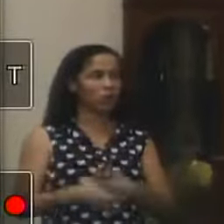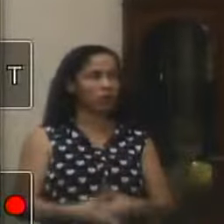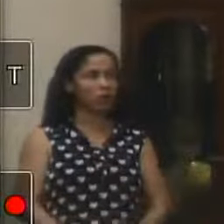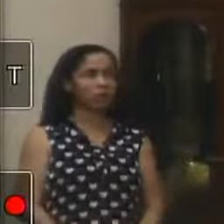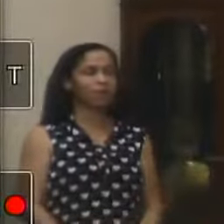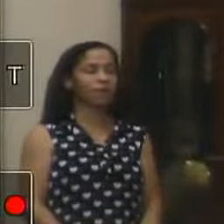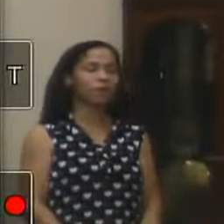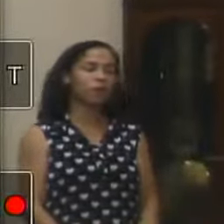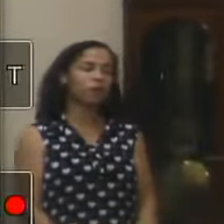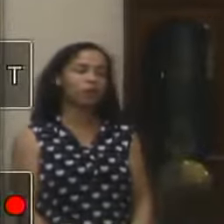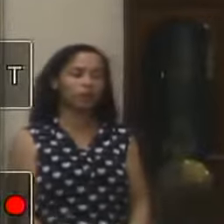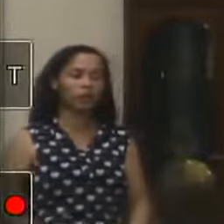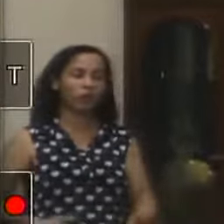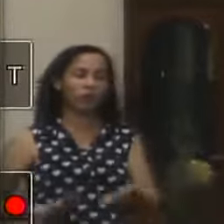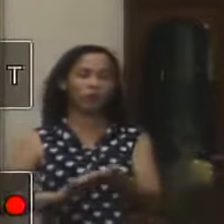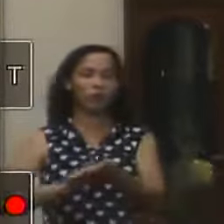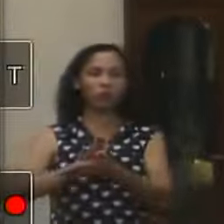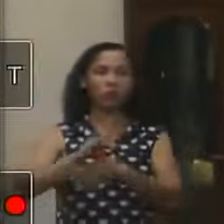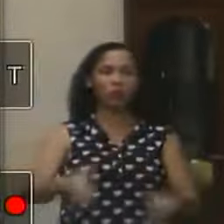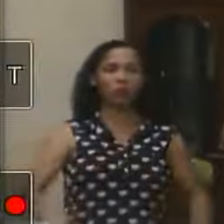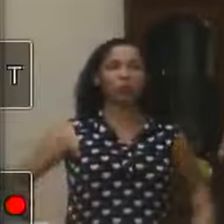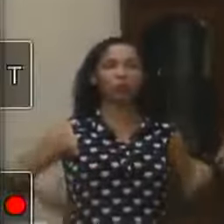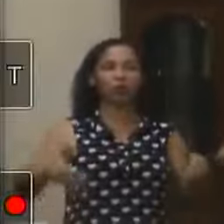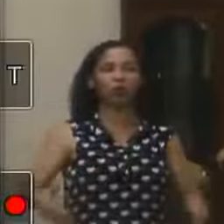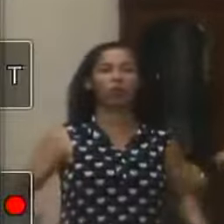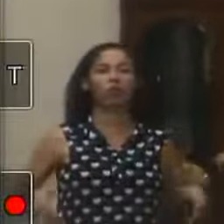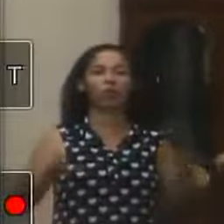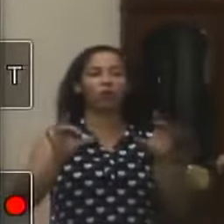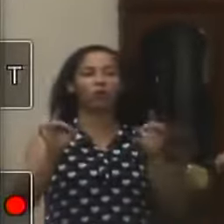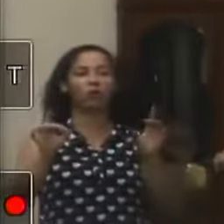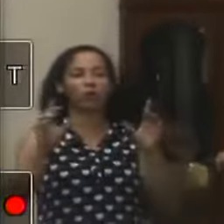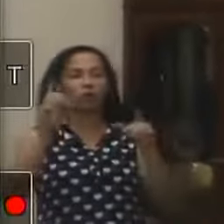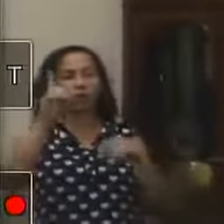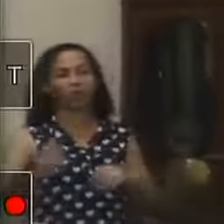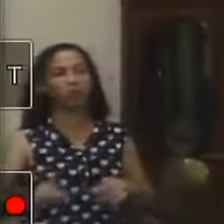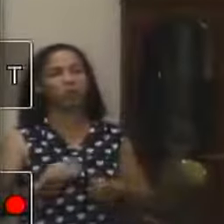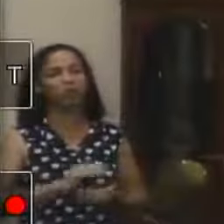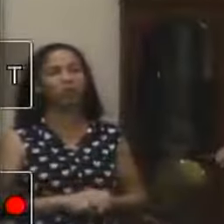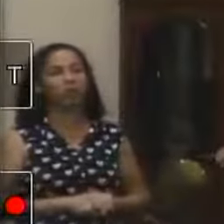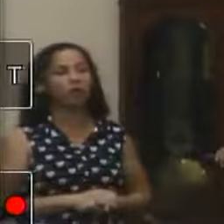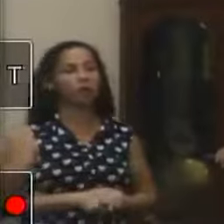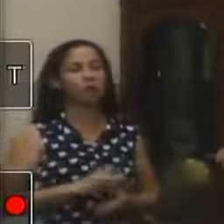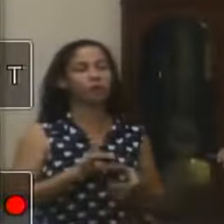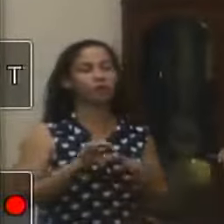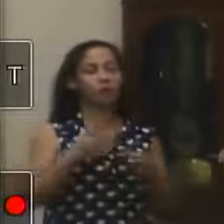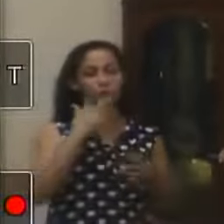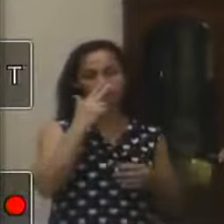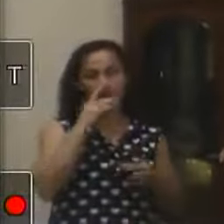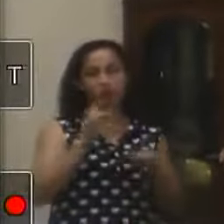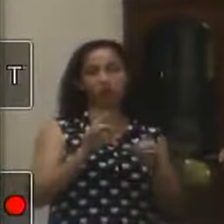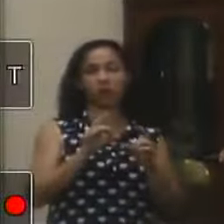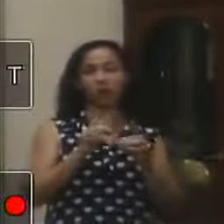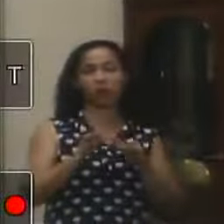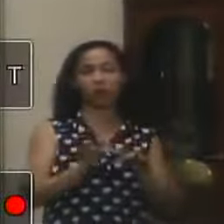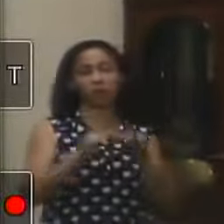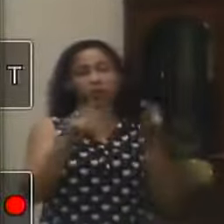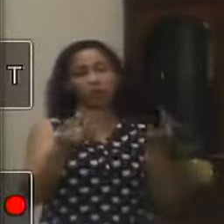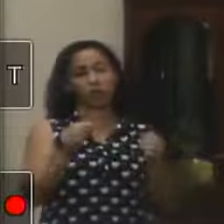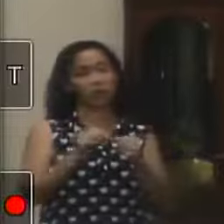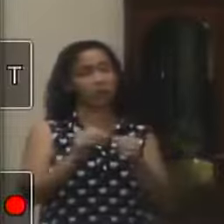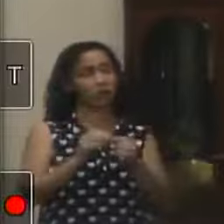dar acesso aos cadeirantes, portadores de necessidades especiais, coisas simples de serem feitas. Tem que mandar